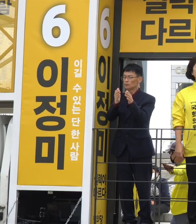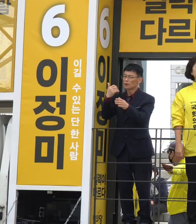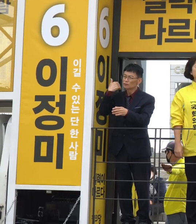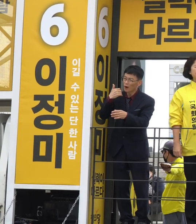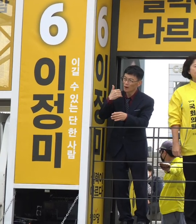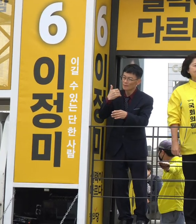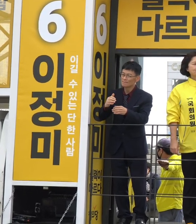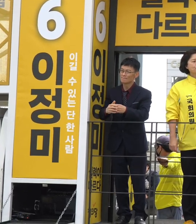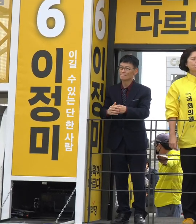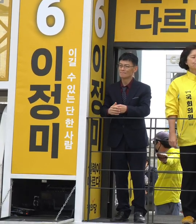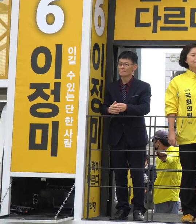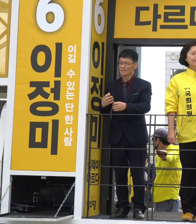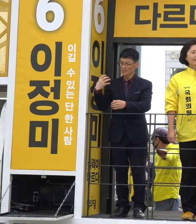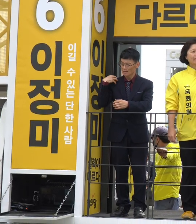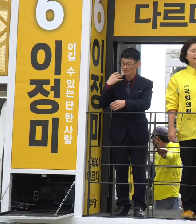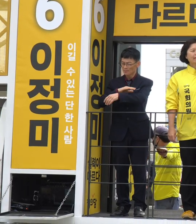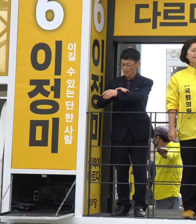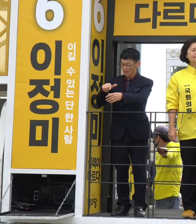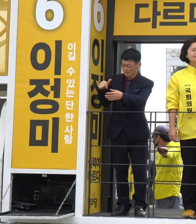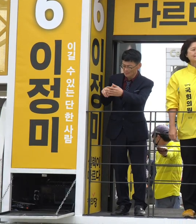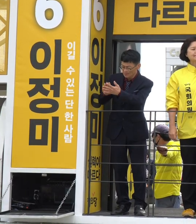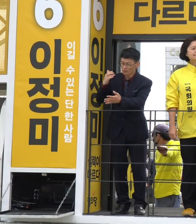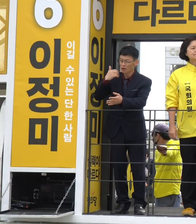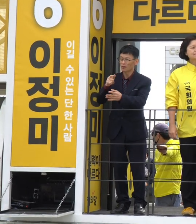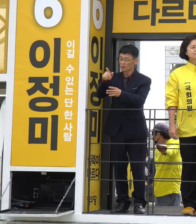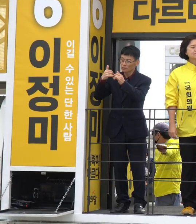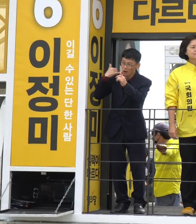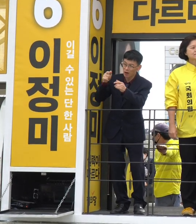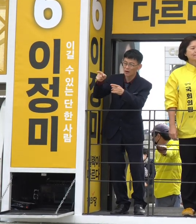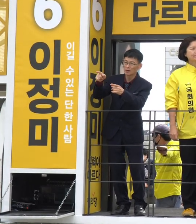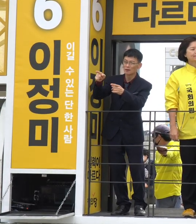후보, 책임과 열정을 다할 후보,